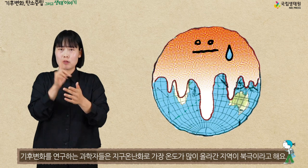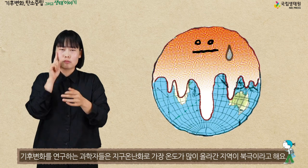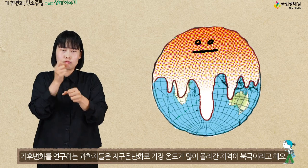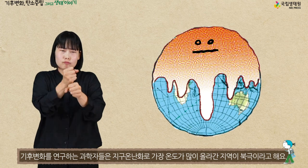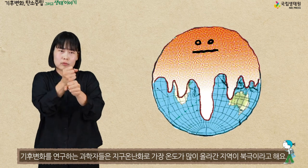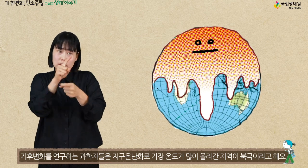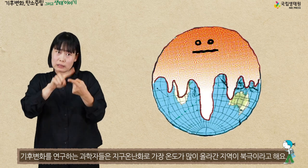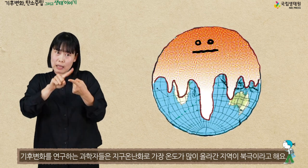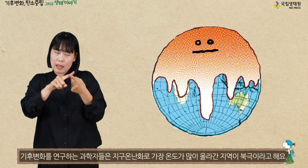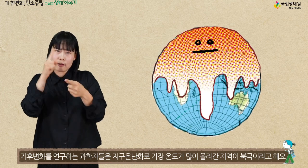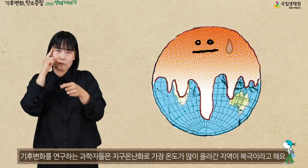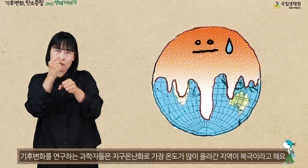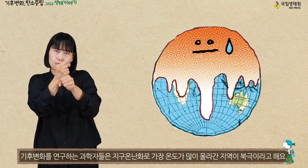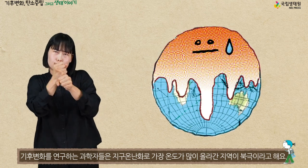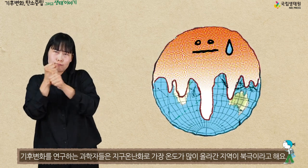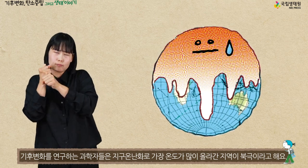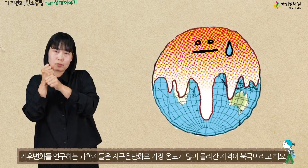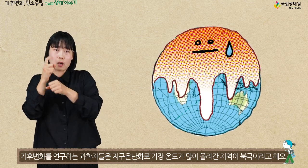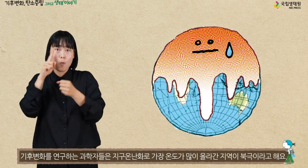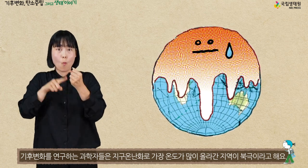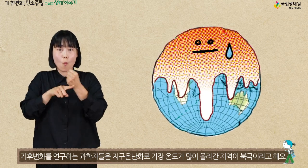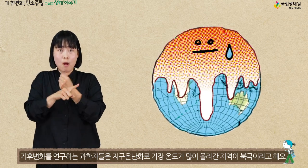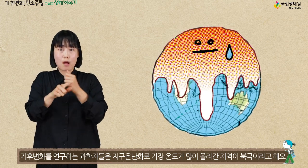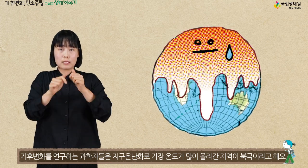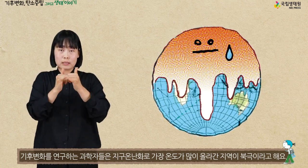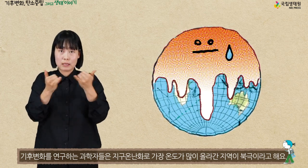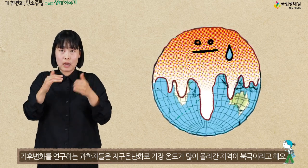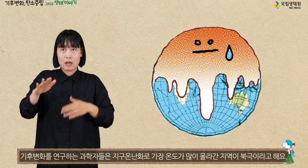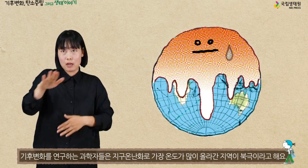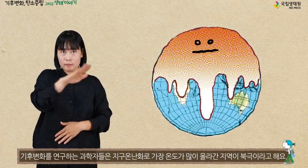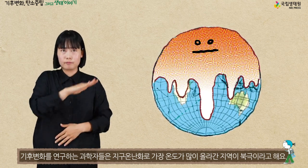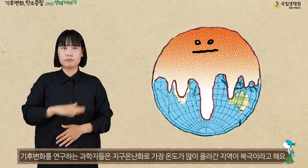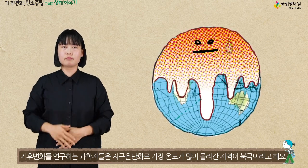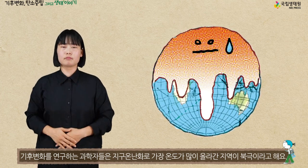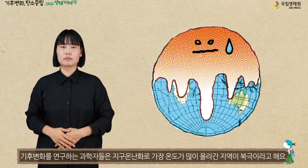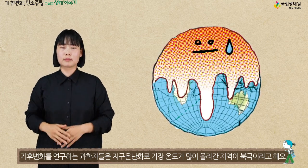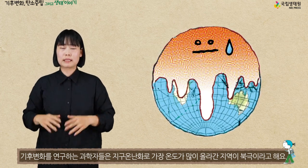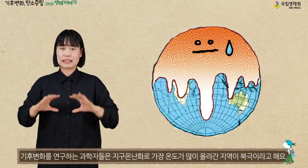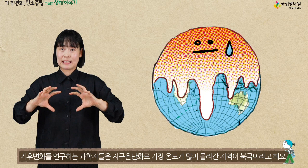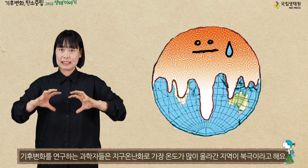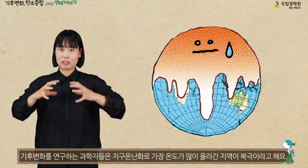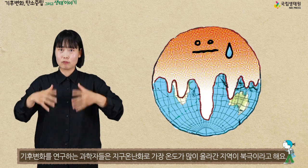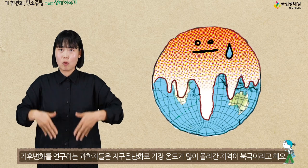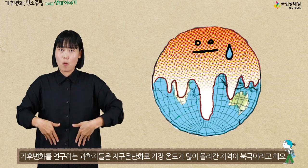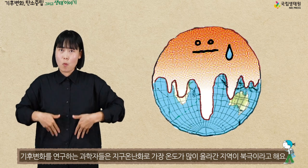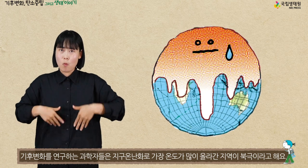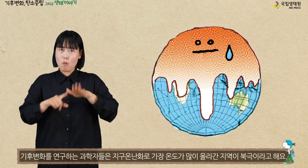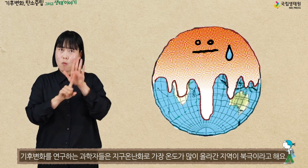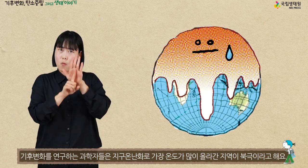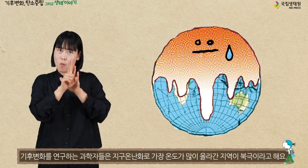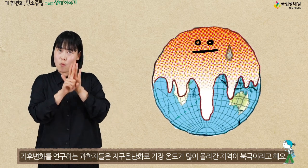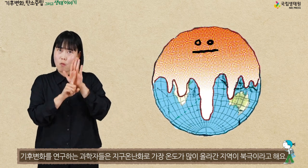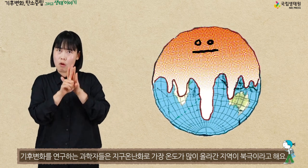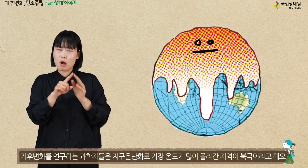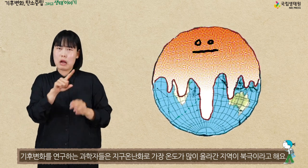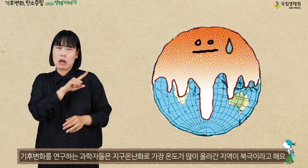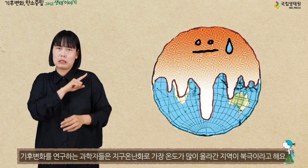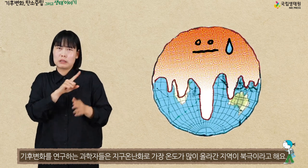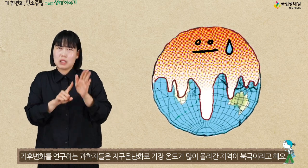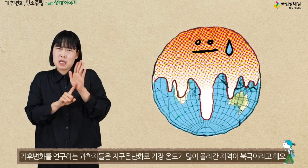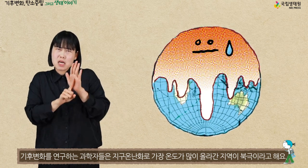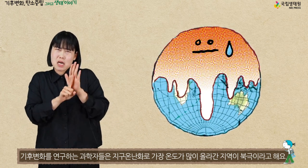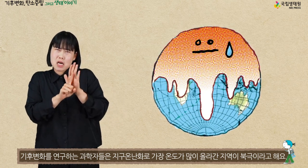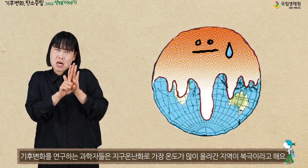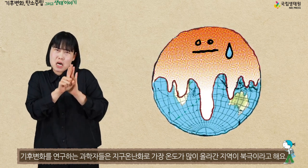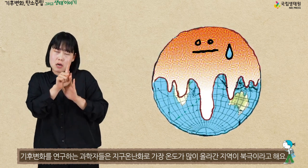기후변화를 연구하는 과학자들은 지구온난화로 가장 온도가 많이 올라간 지역이 북극이라고 해요.